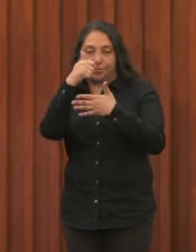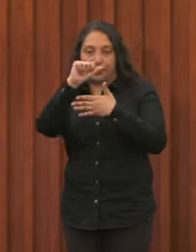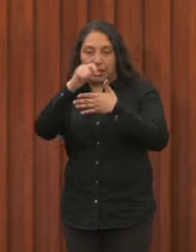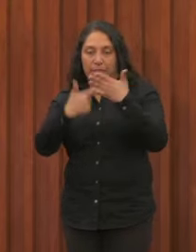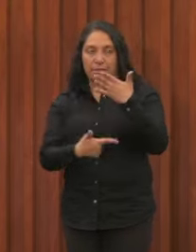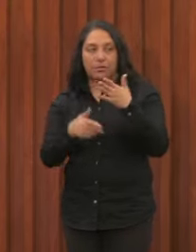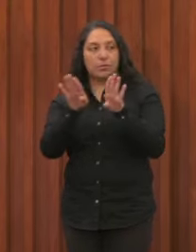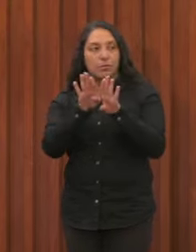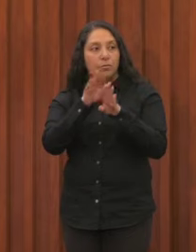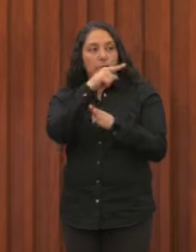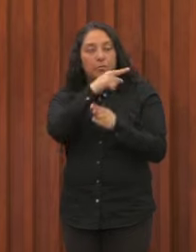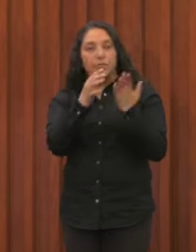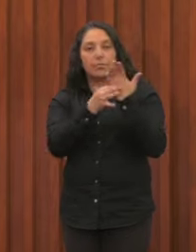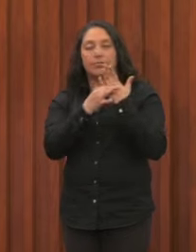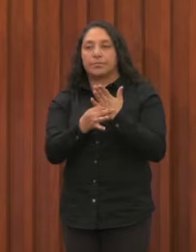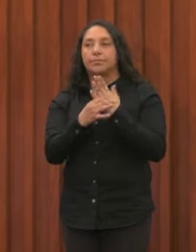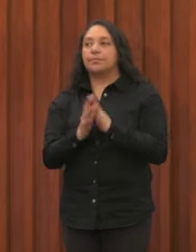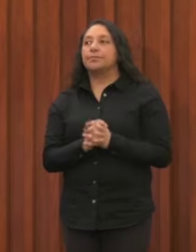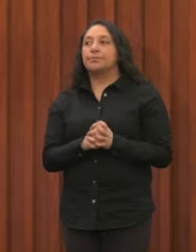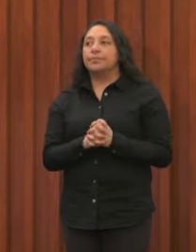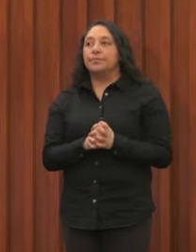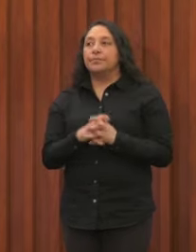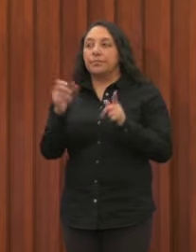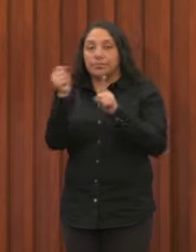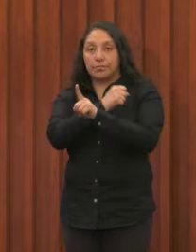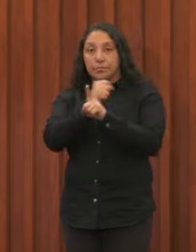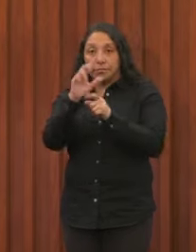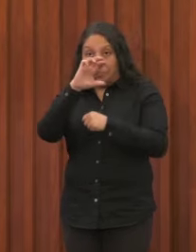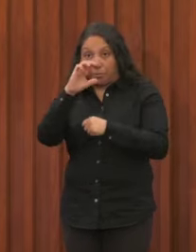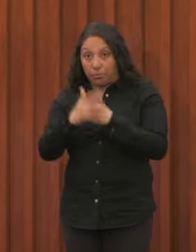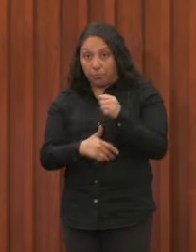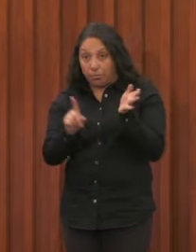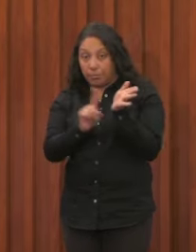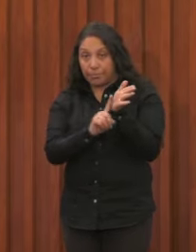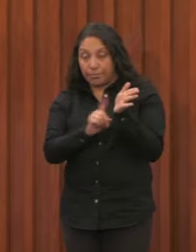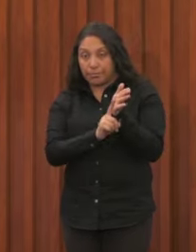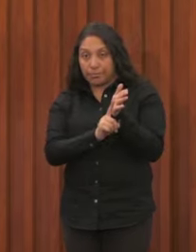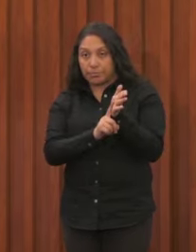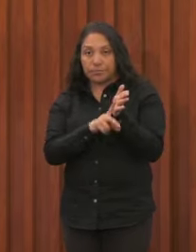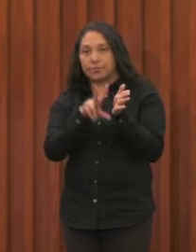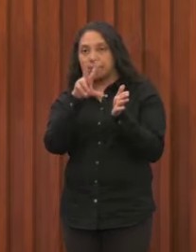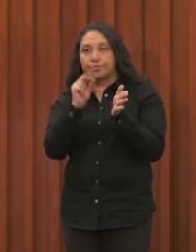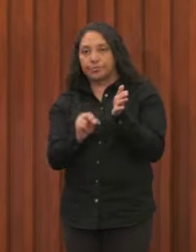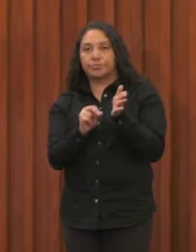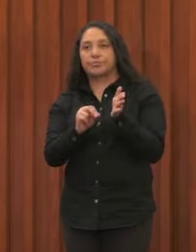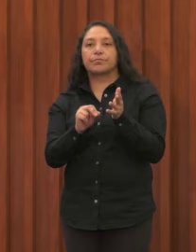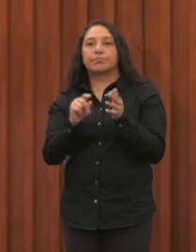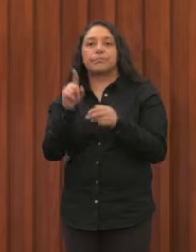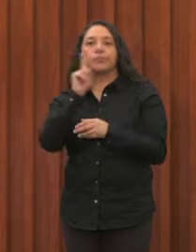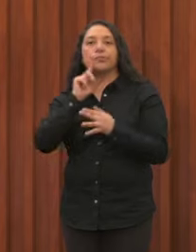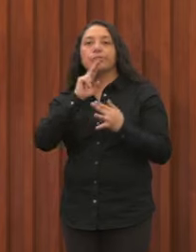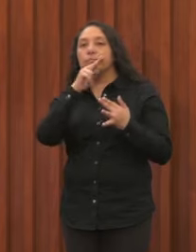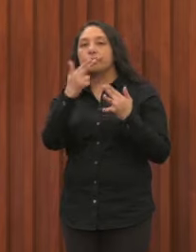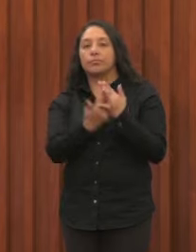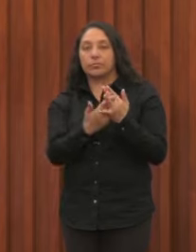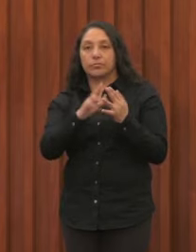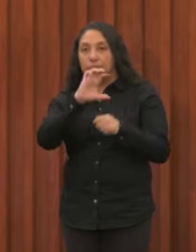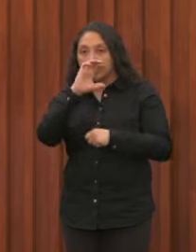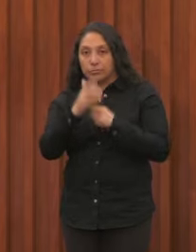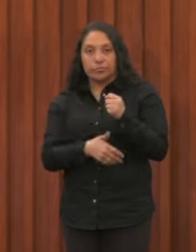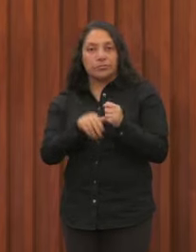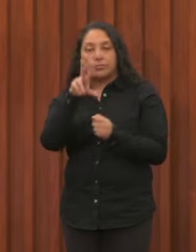la violencia no se acaba con la alerta, los feminicidios tampoco, pero lo que